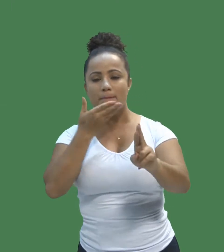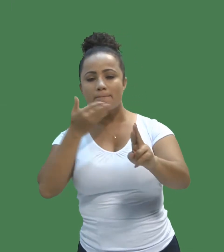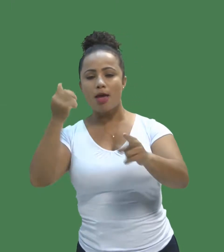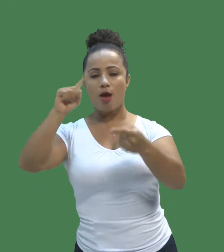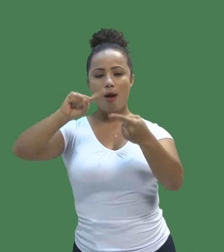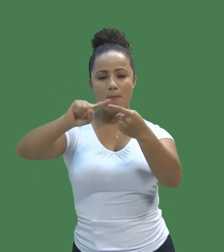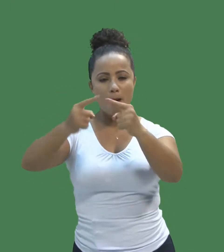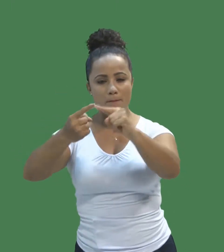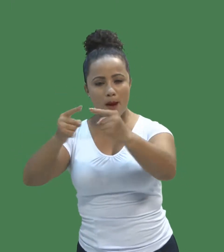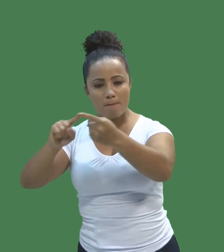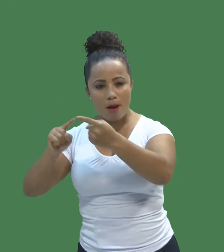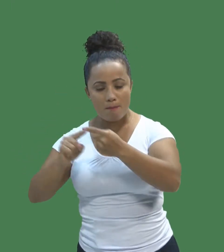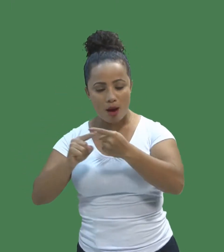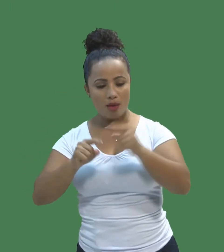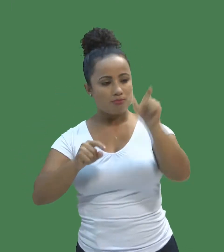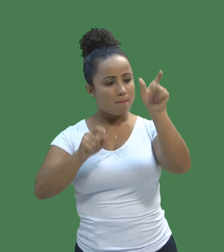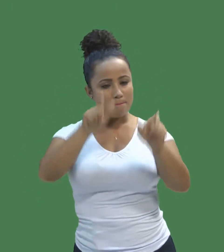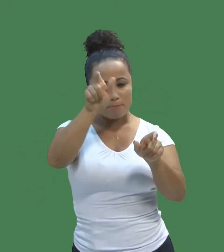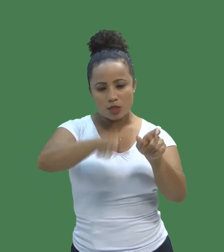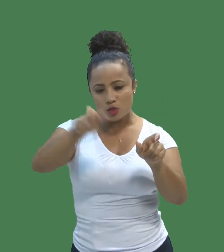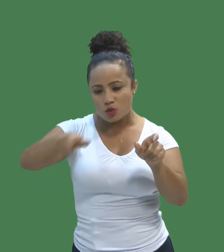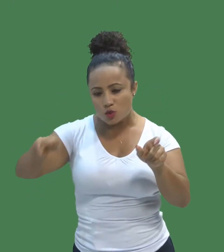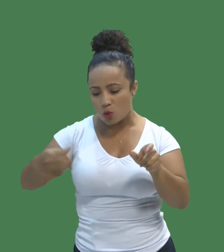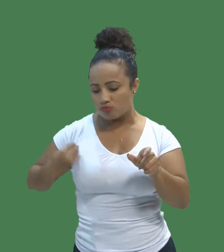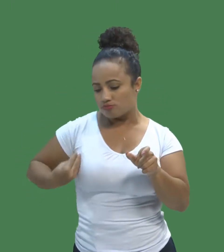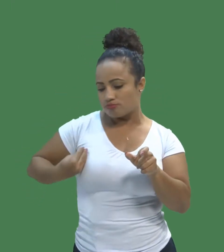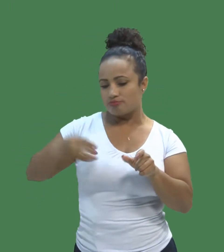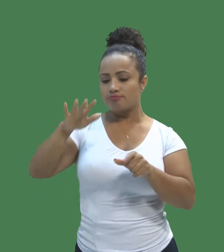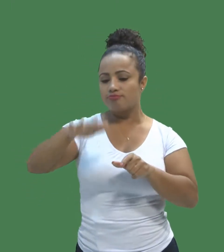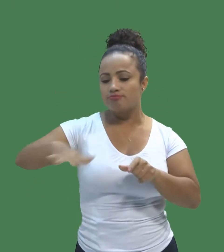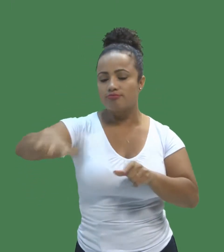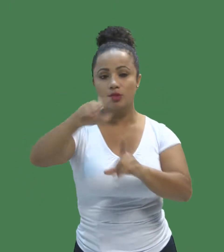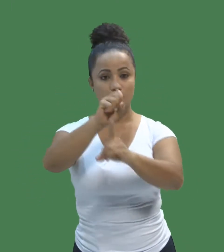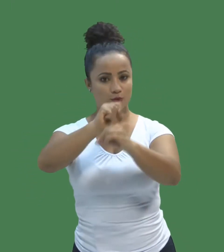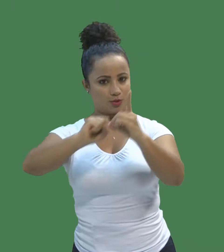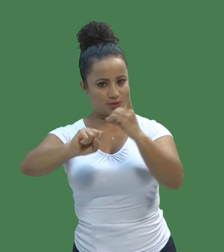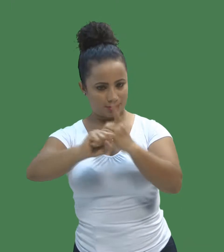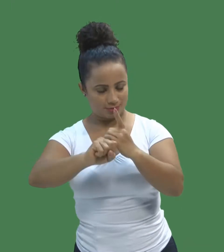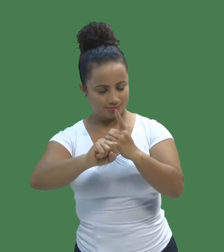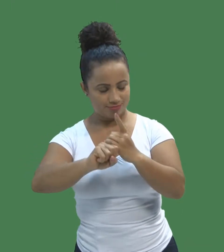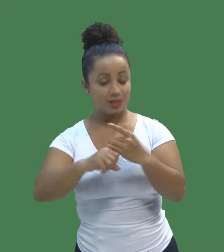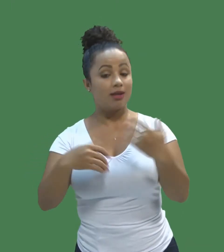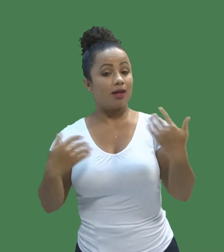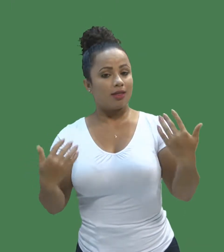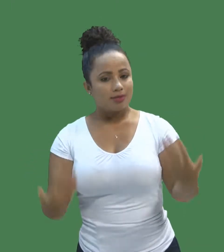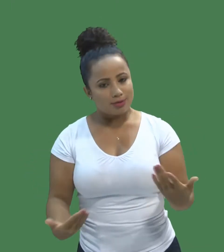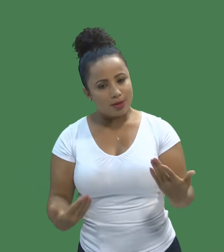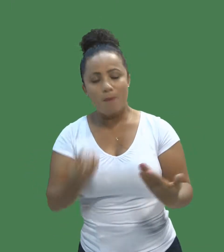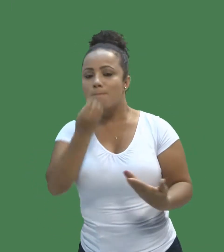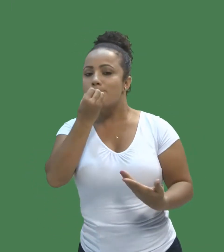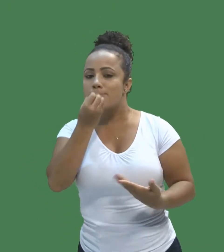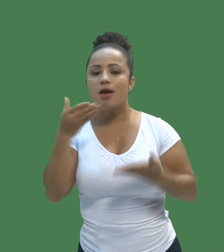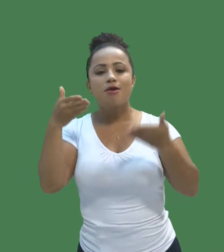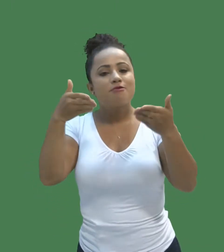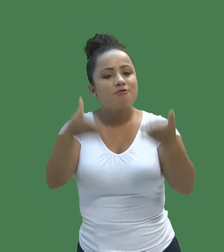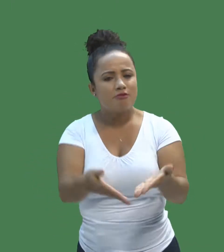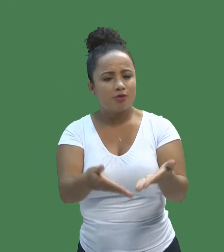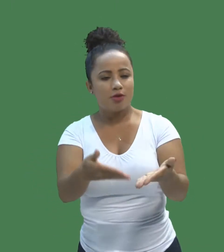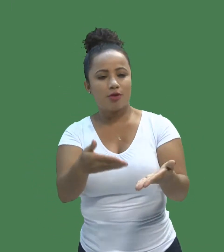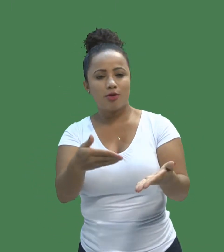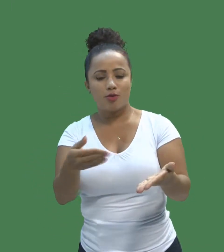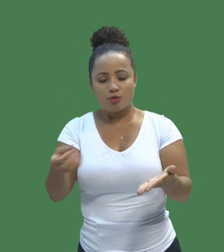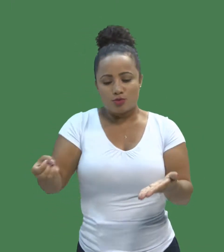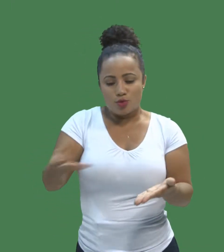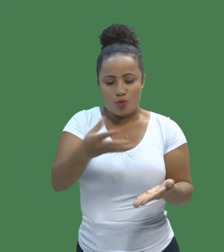mais harmônica entre os homens em sociedade. Por isso, sejam bem-vindos a